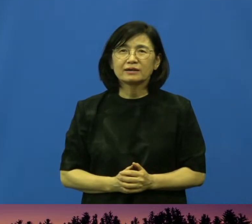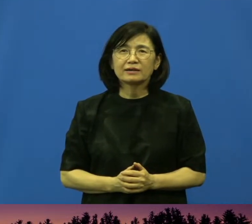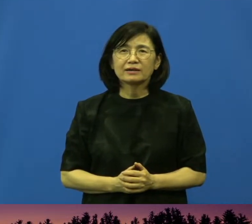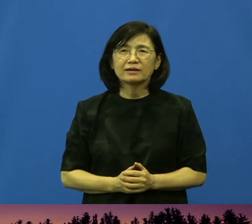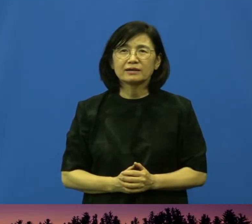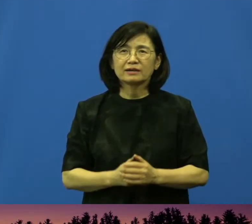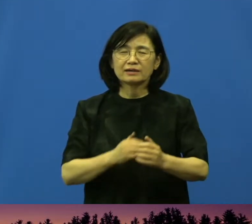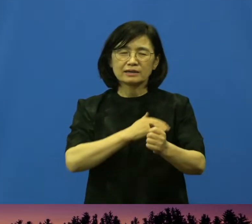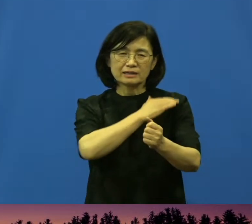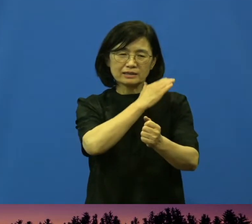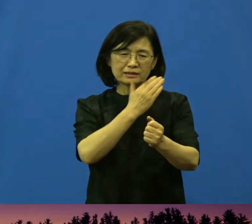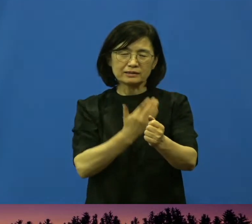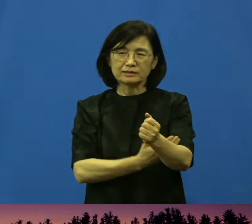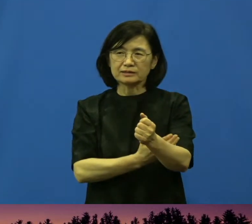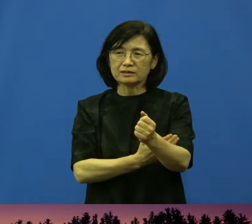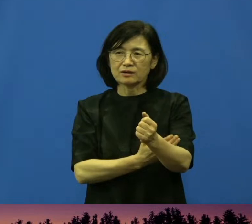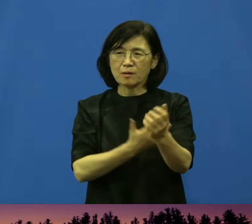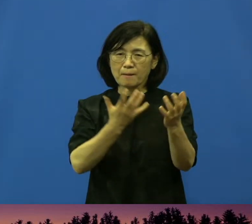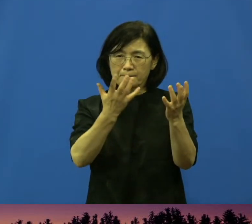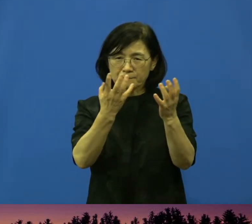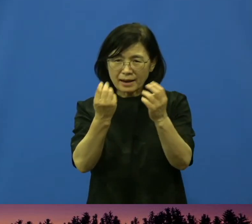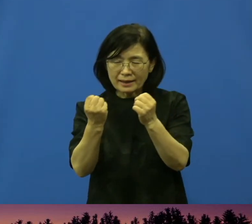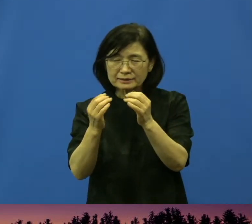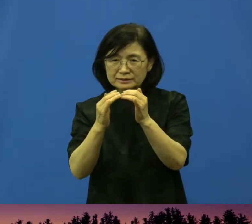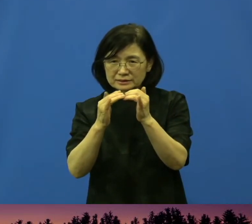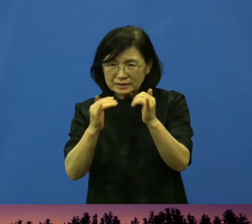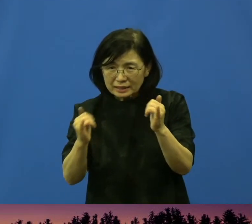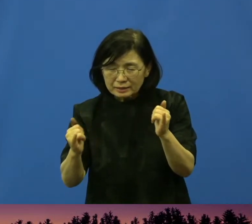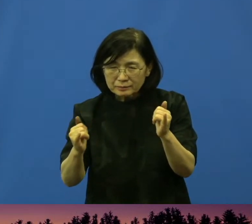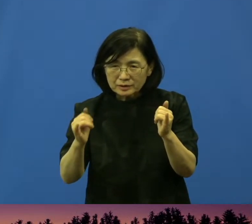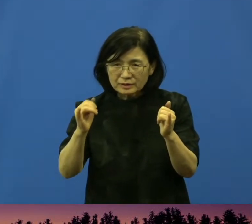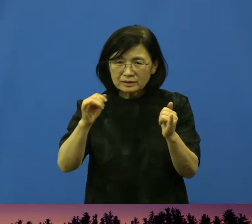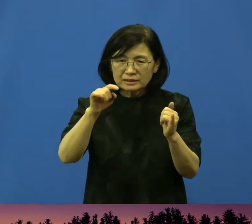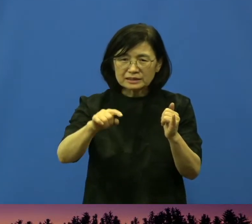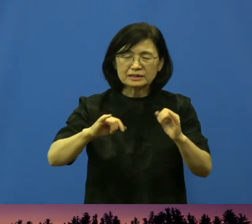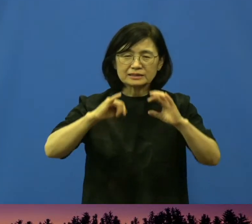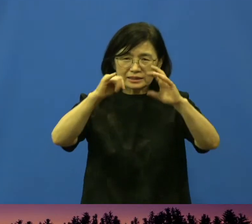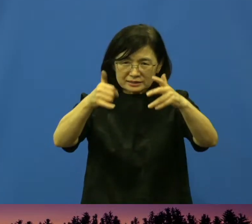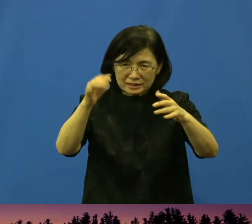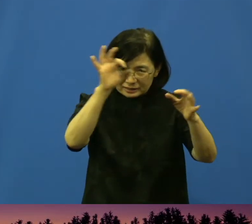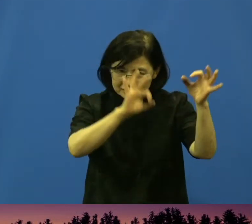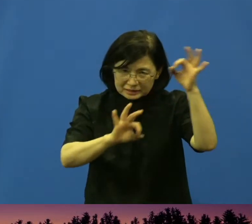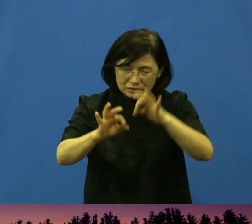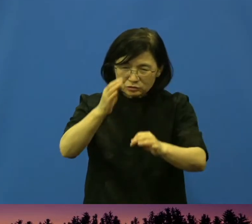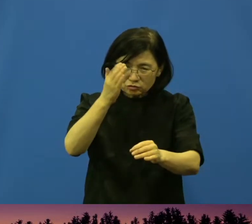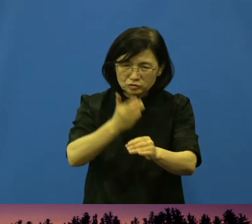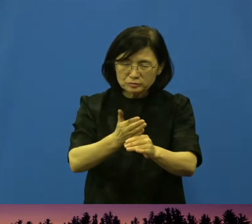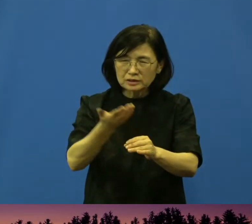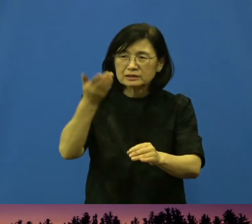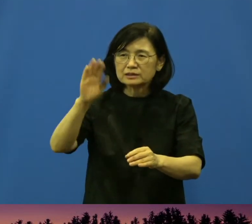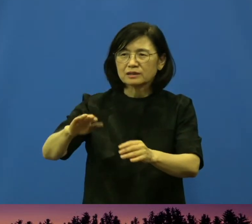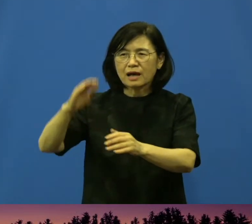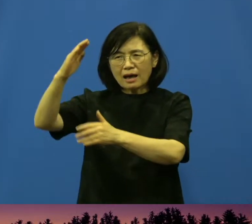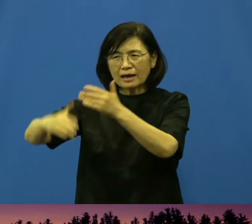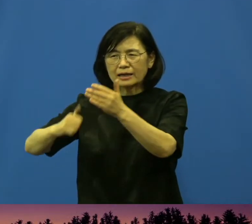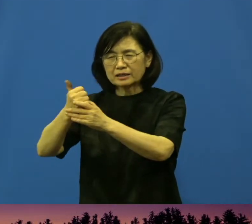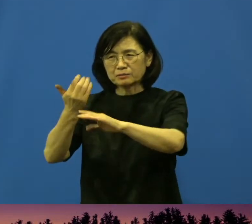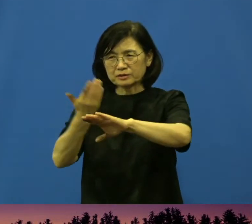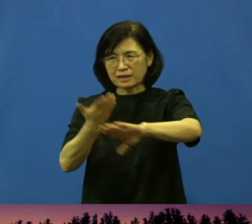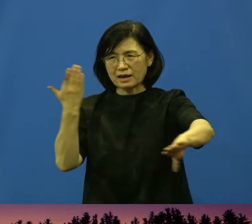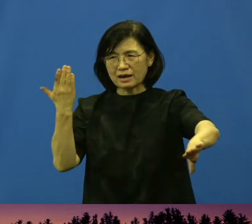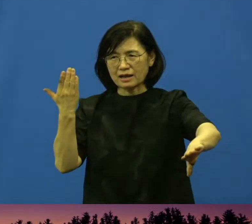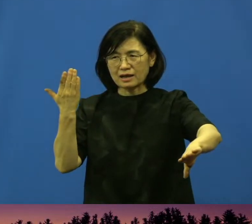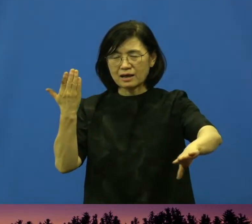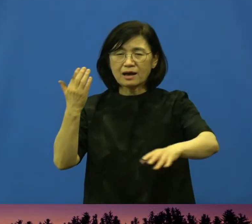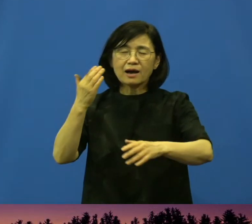있는 사람을 찾는 세상에 우리가 살고 있어요. 그러나 하나님의 나라는 그렇지 않아요. 여러분, 성경은 그렇게 말하지 않습니다. 우리가 힘이 있을 때 하나님이